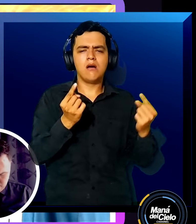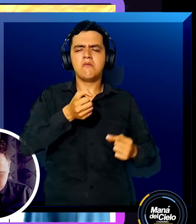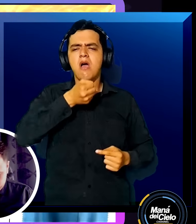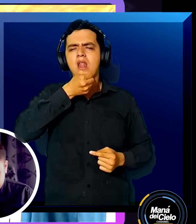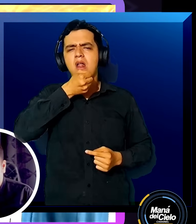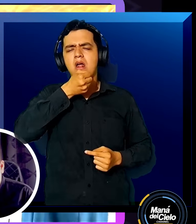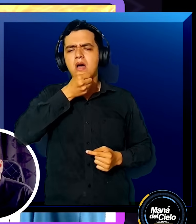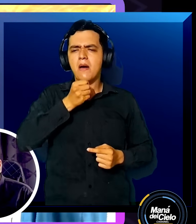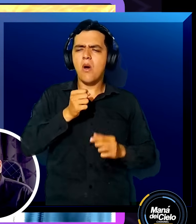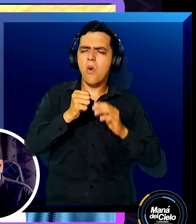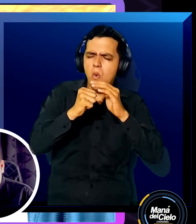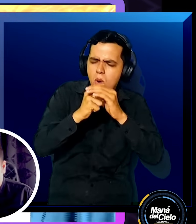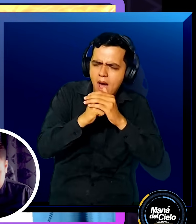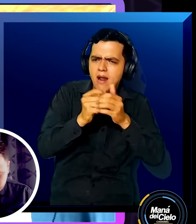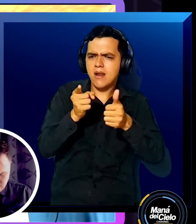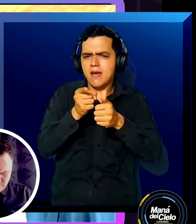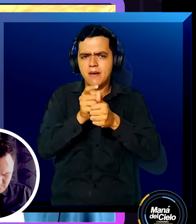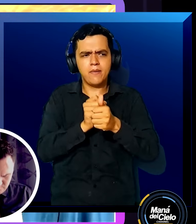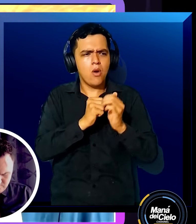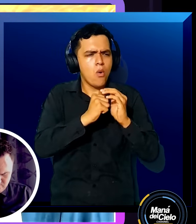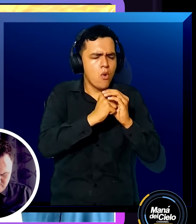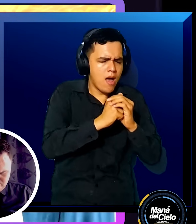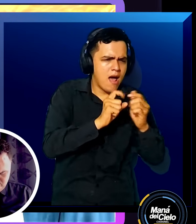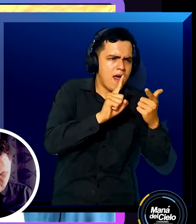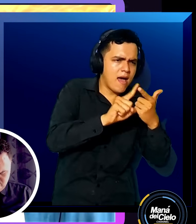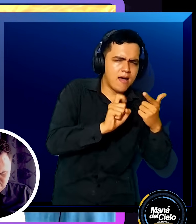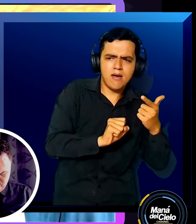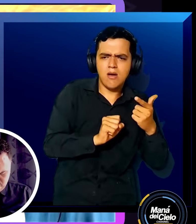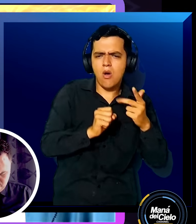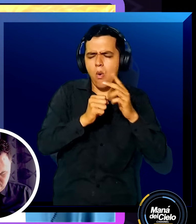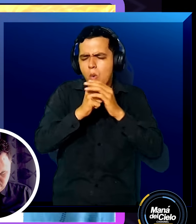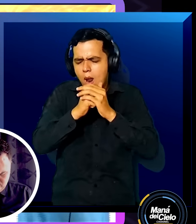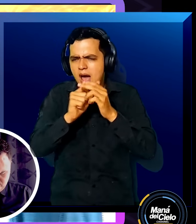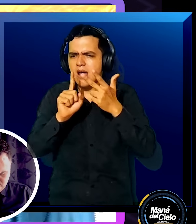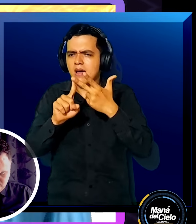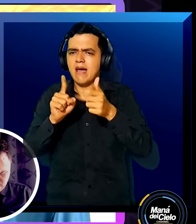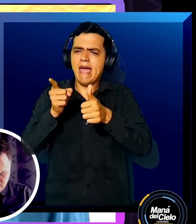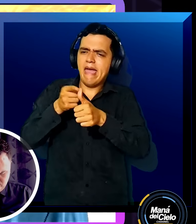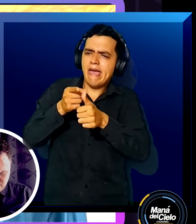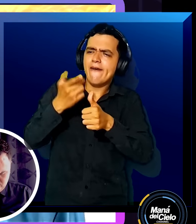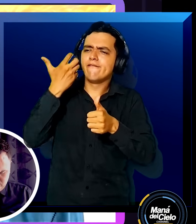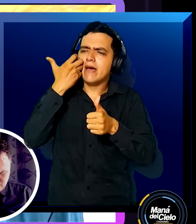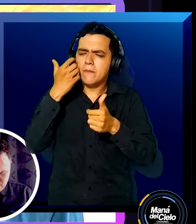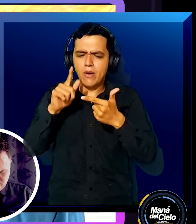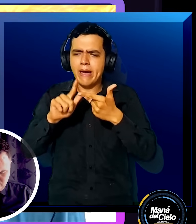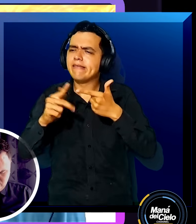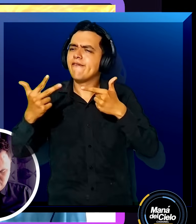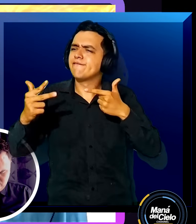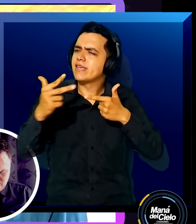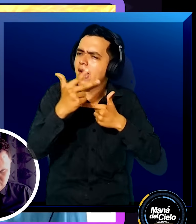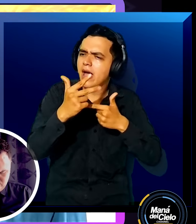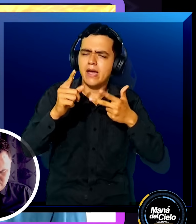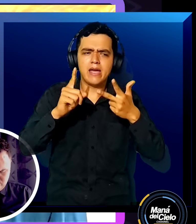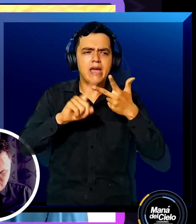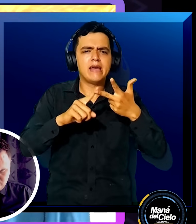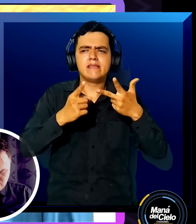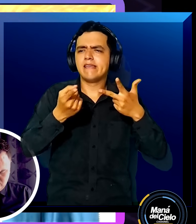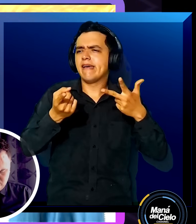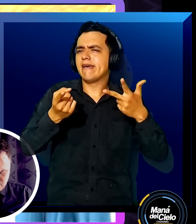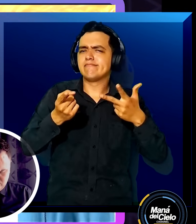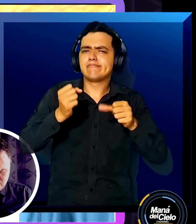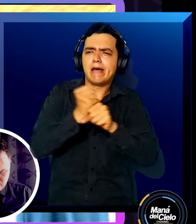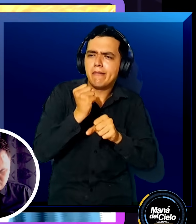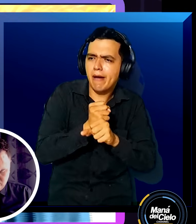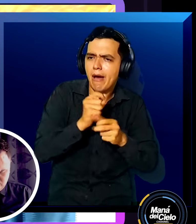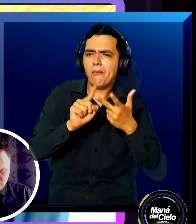por sus atrios con alabanza, alabarle y bendecir su nombre. Si a usted y a mí nos hubieran puesto a escribir el Padre Nuestro, la